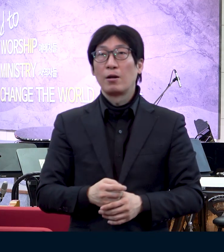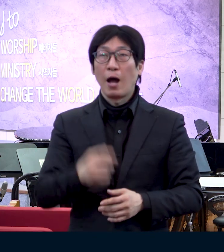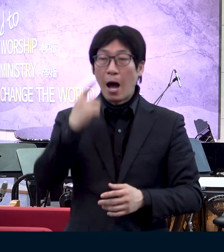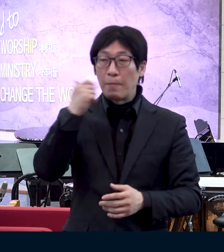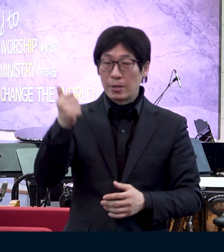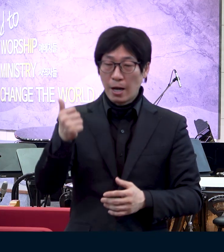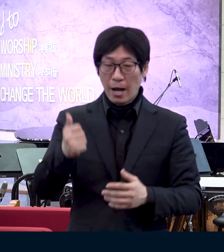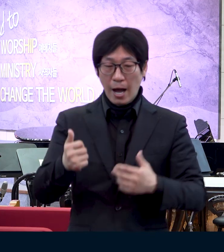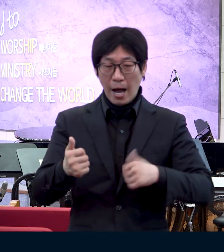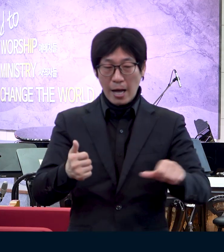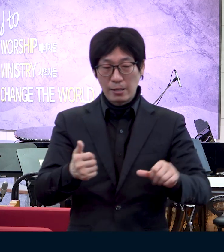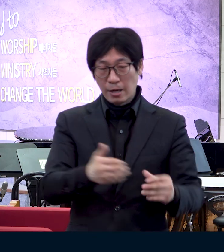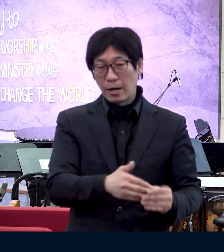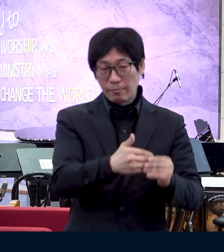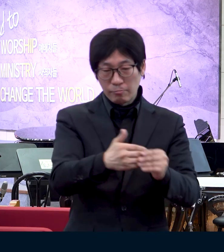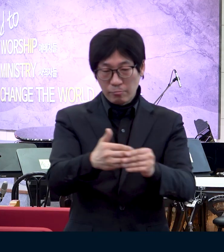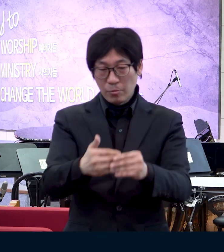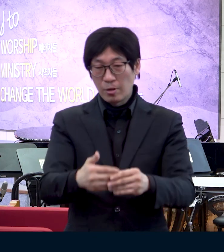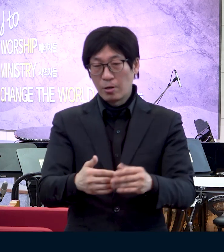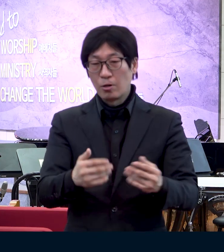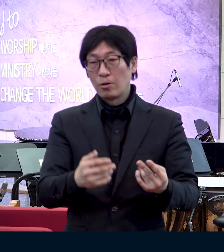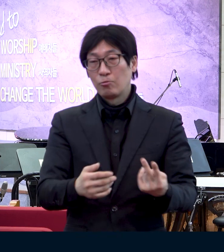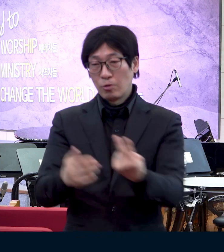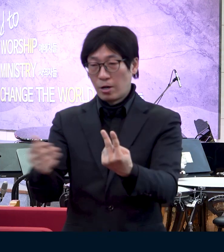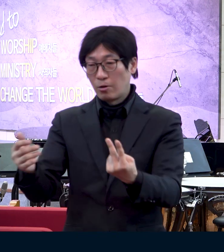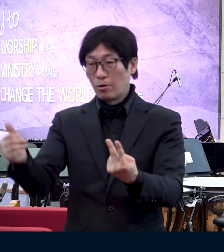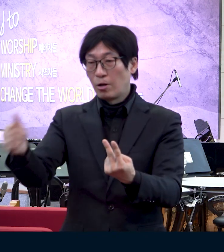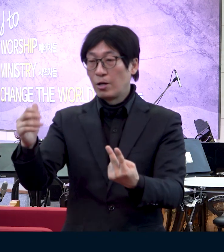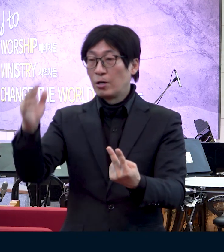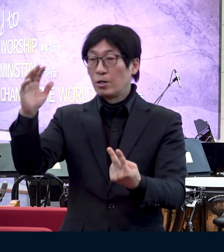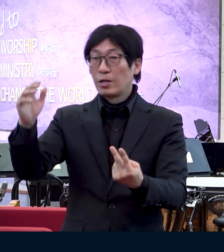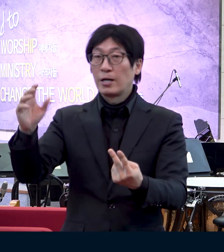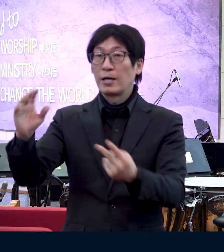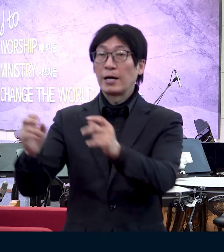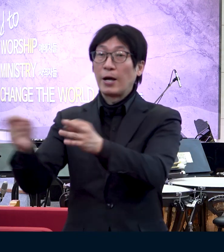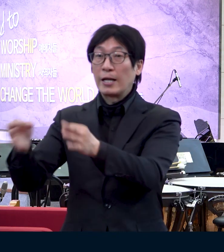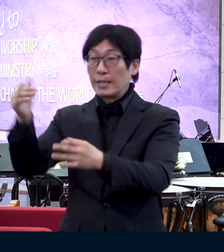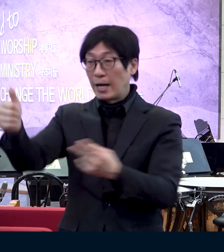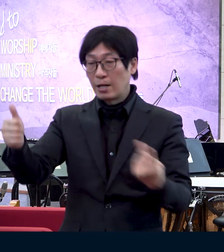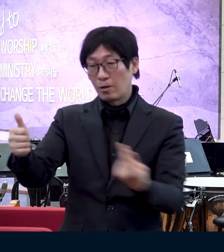어떻게 된 거냐고 이제 아버지가 그 아들 데리고 정점에 가서 그걸 돌려주러 가요.